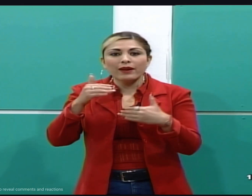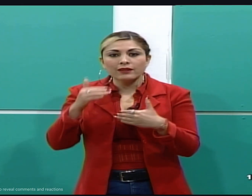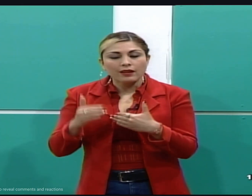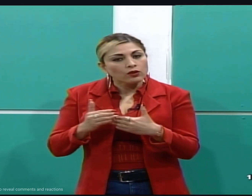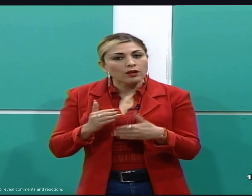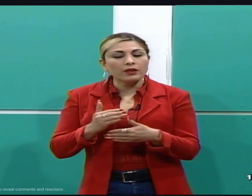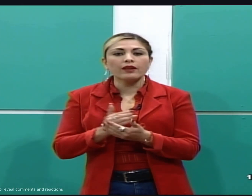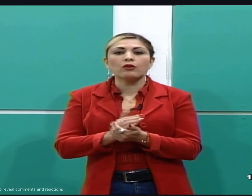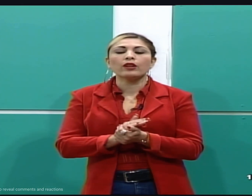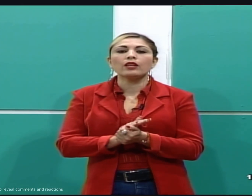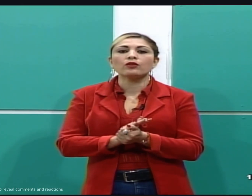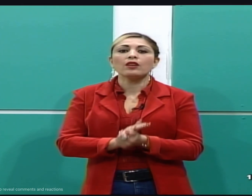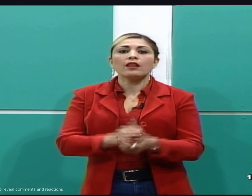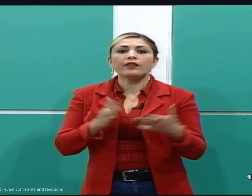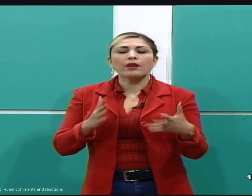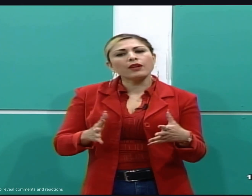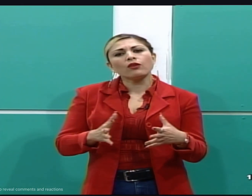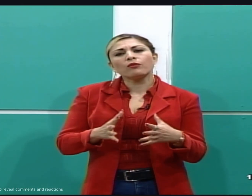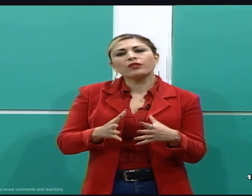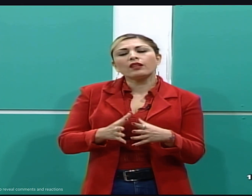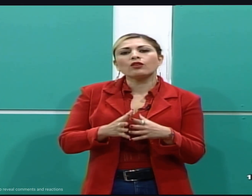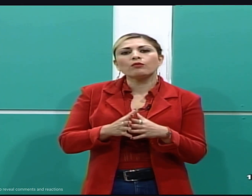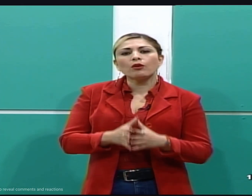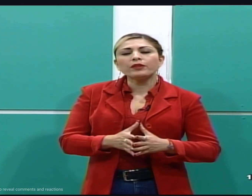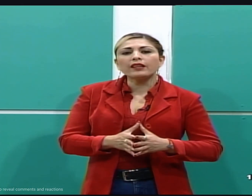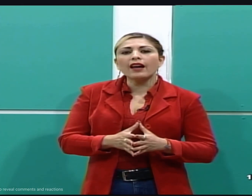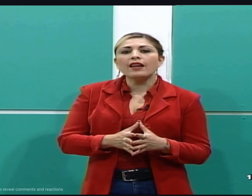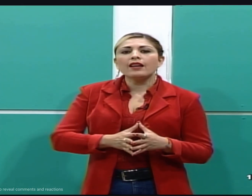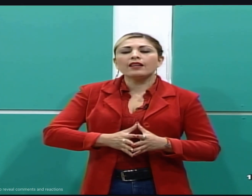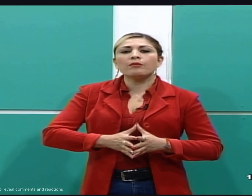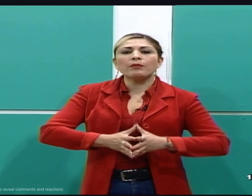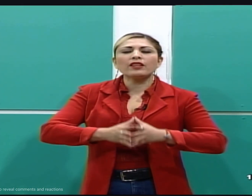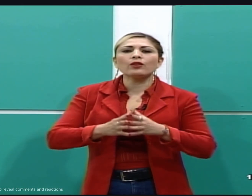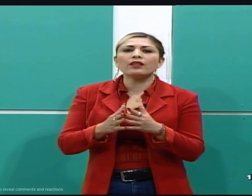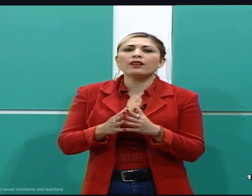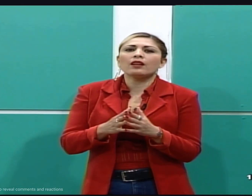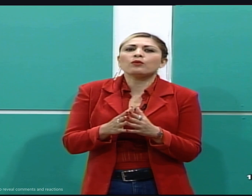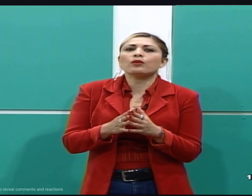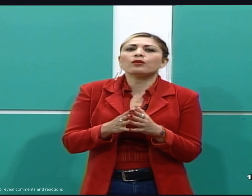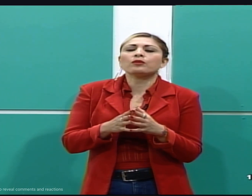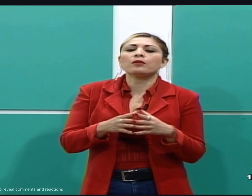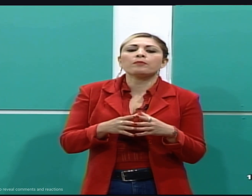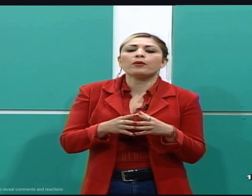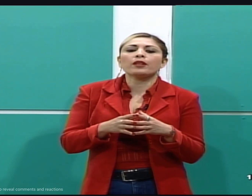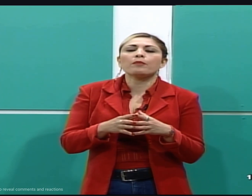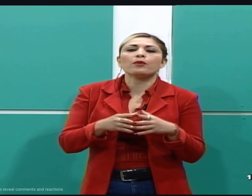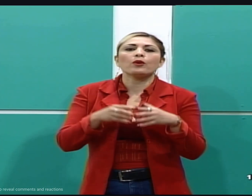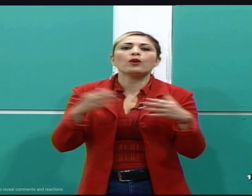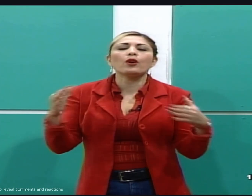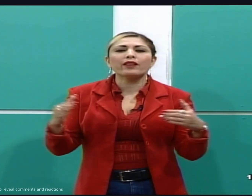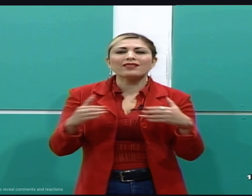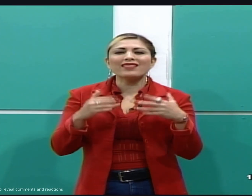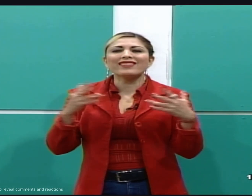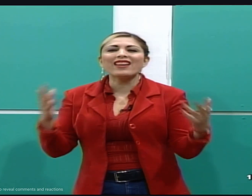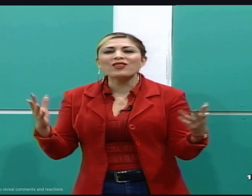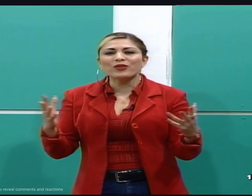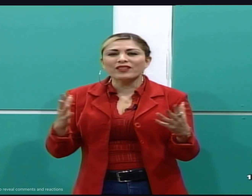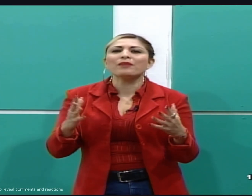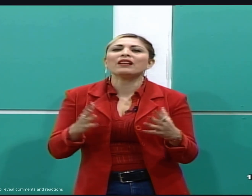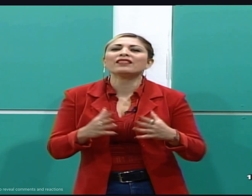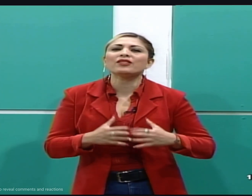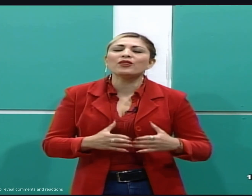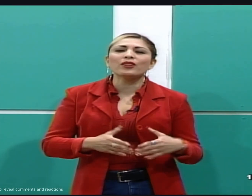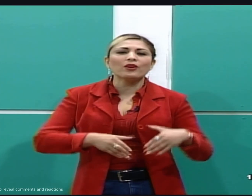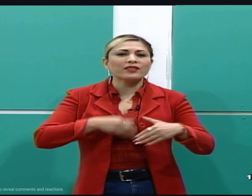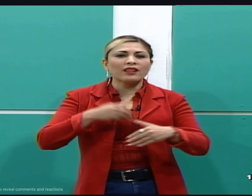va avanzando a la medida con ellos. Y también con ustedes como óptica, me imagino que tienen algunos, por ejemplo, colores, diseños que